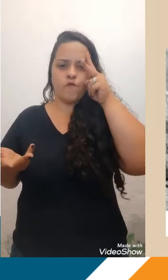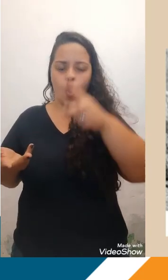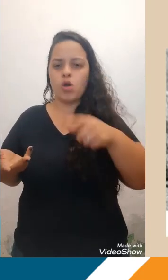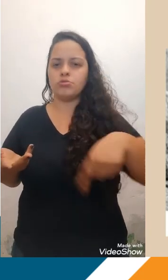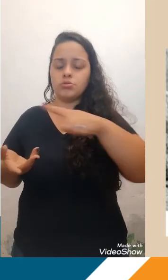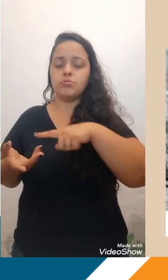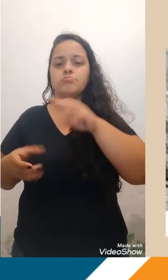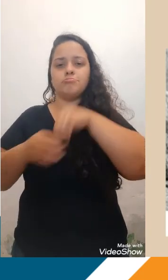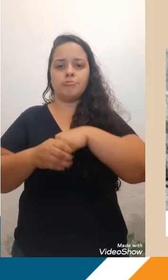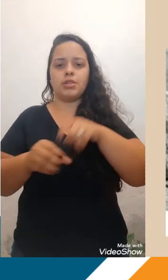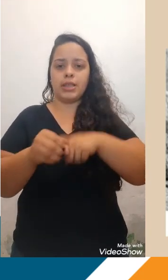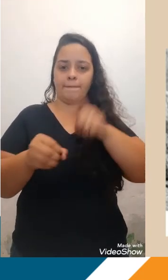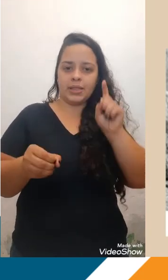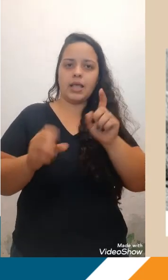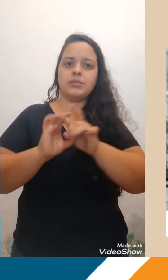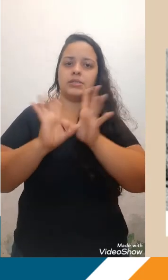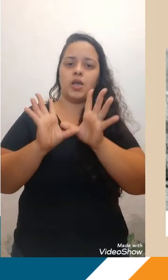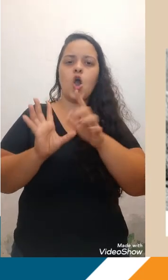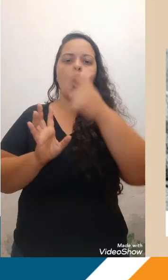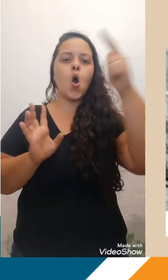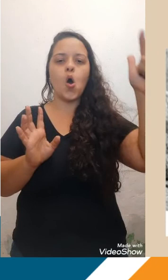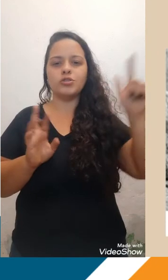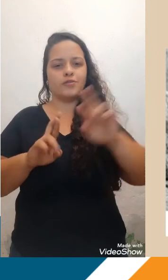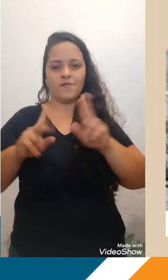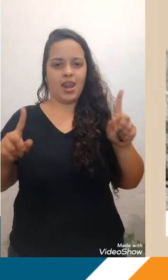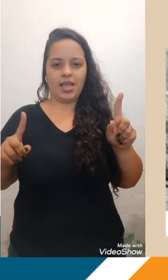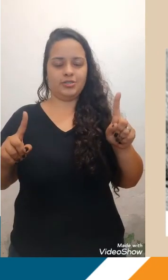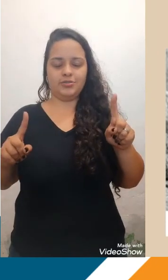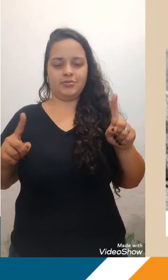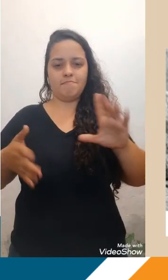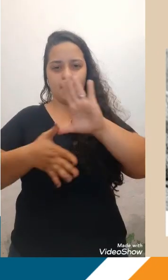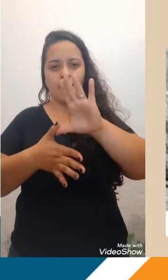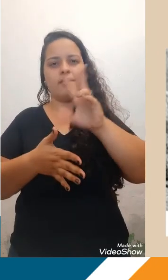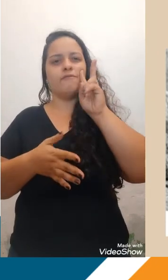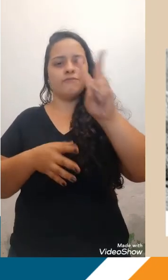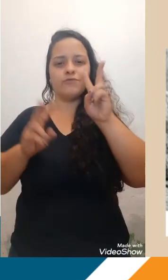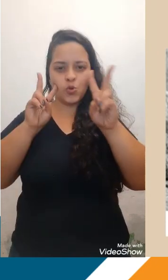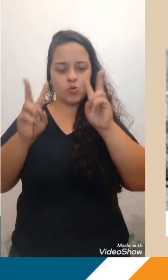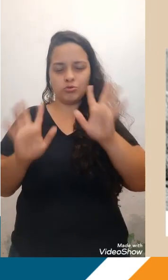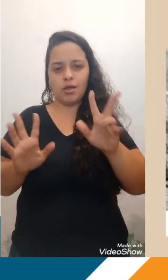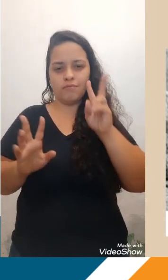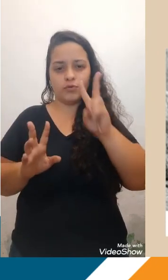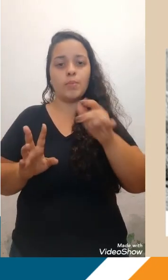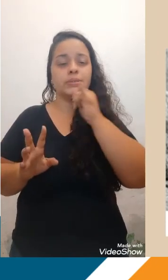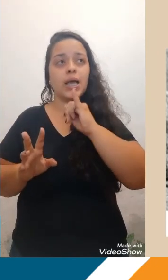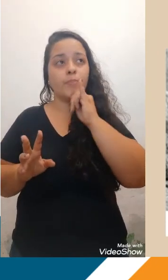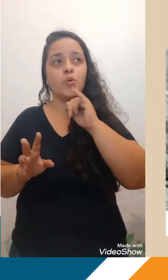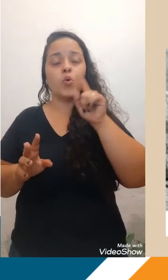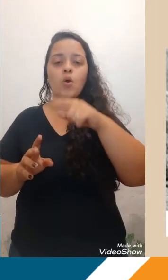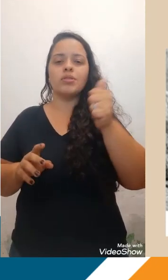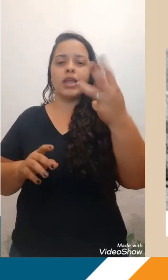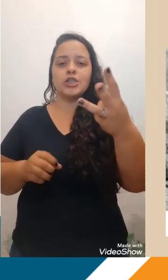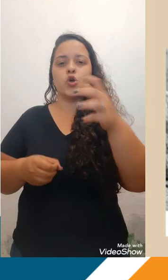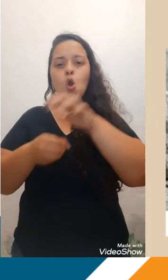dessa independência, diferente de todos os outros que observamos pela América e que já vimos anteriormente, como foi o caso da independência